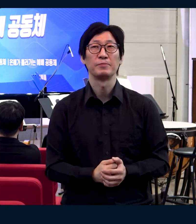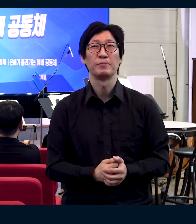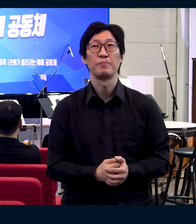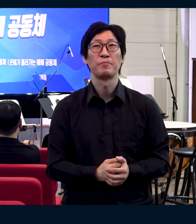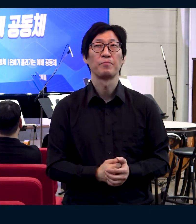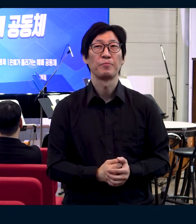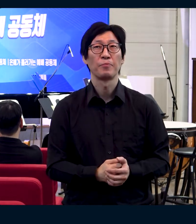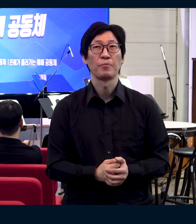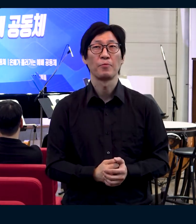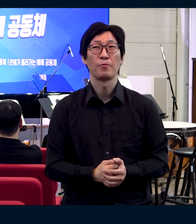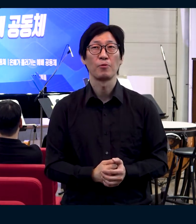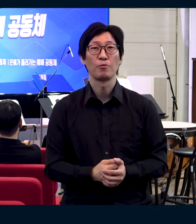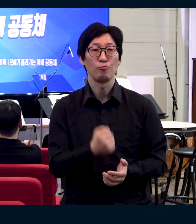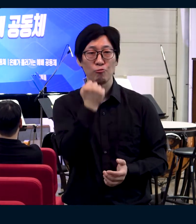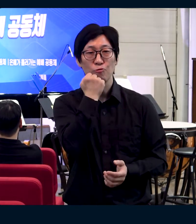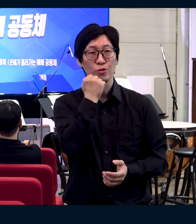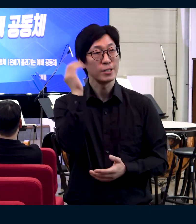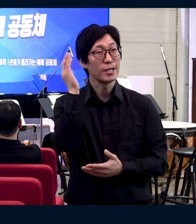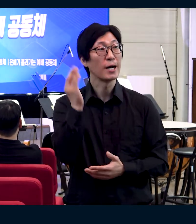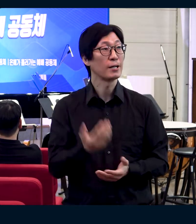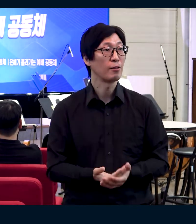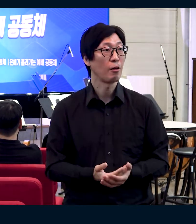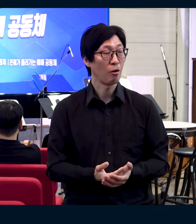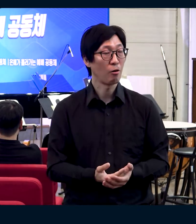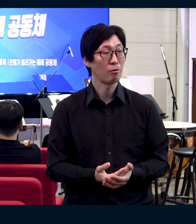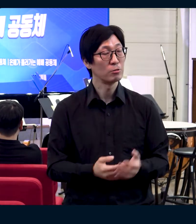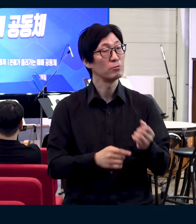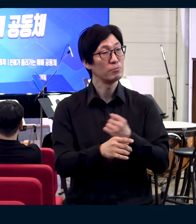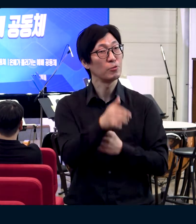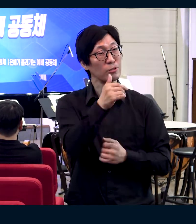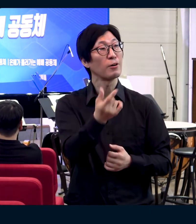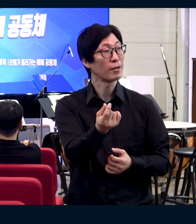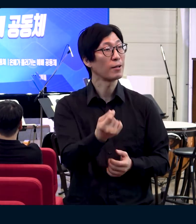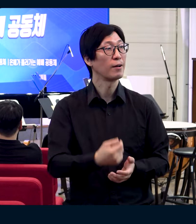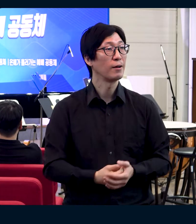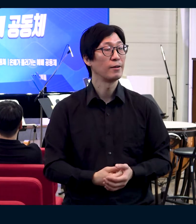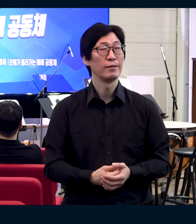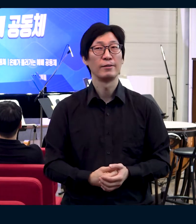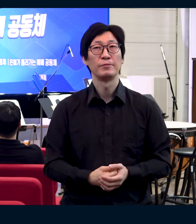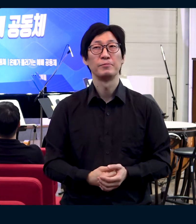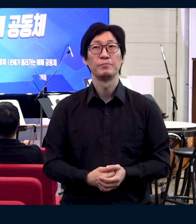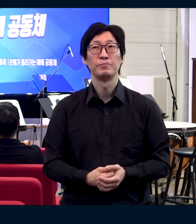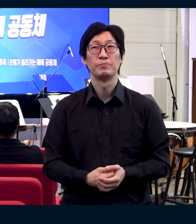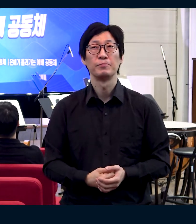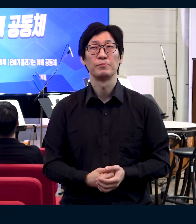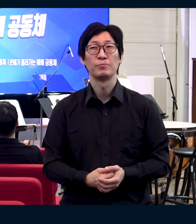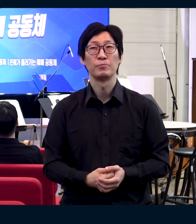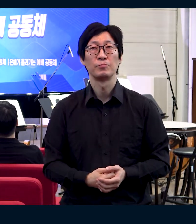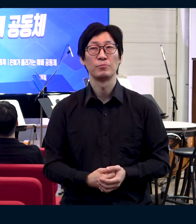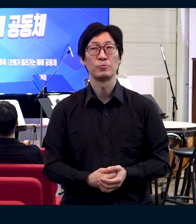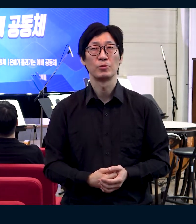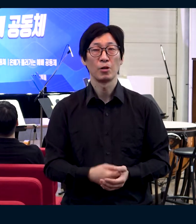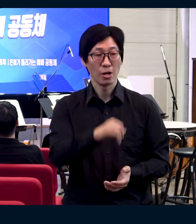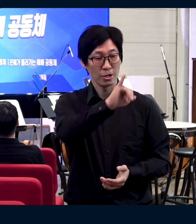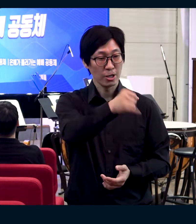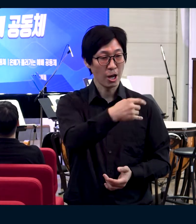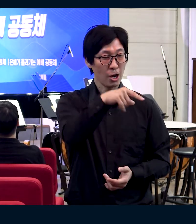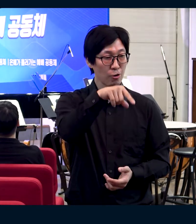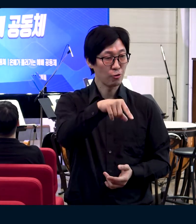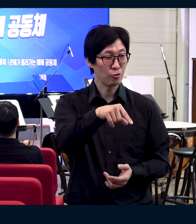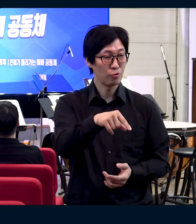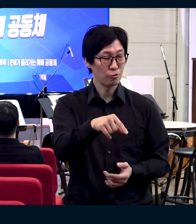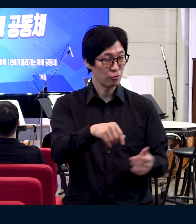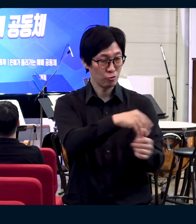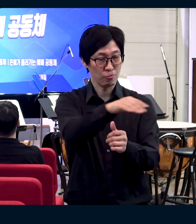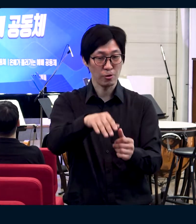수 있죠. 웃자고 만든 말이긴 하지만 나름 굉장히 의미가 있습니다. 정말 우리 주변에 보면요, 이 JQ가 뛰어난 사람이 굉장히